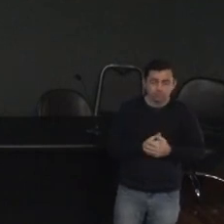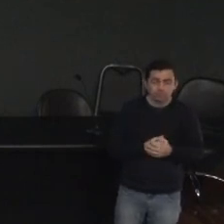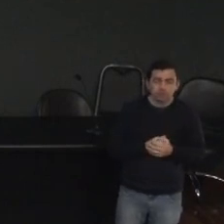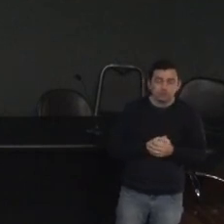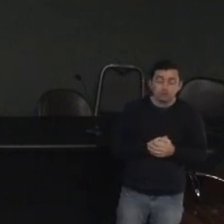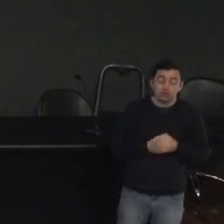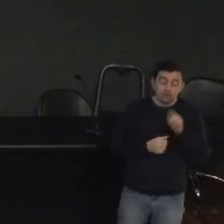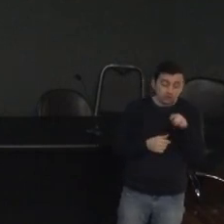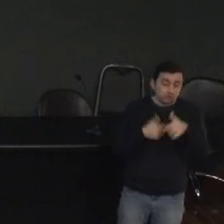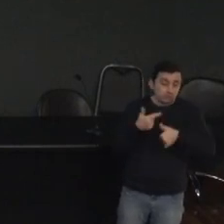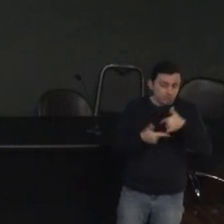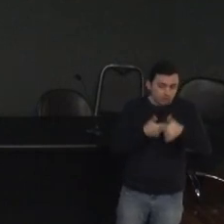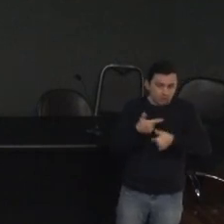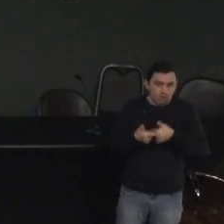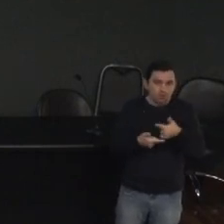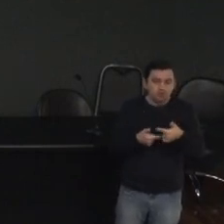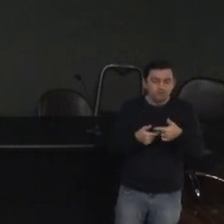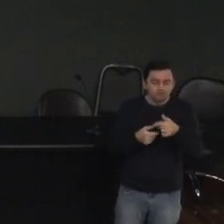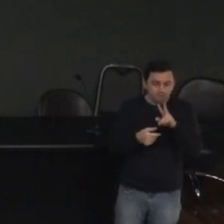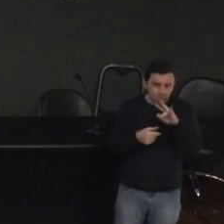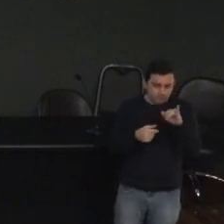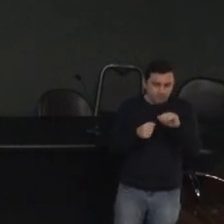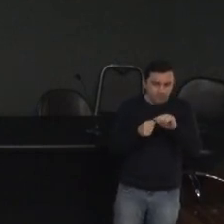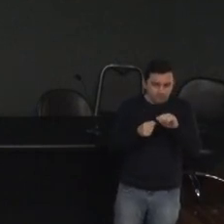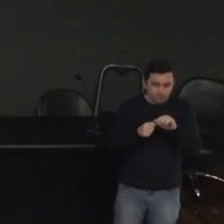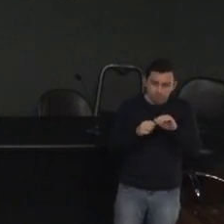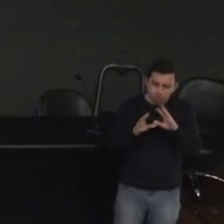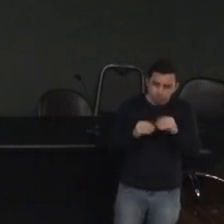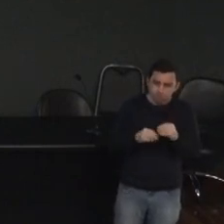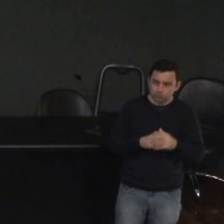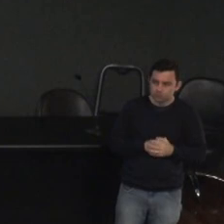esse trabalho ele vai demonstrar tudo isso tá